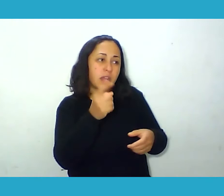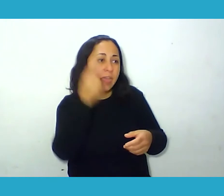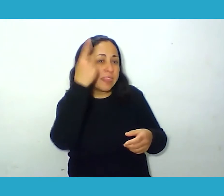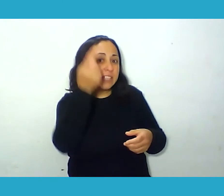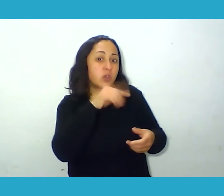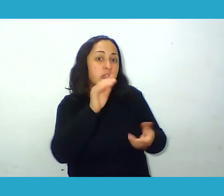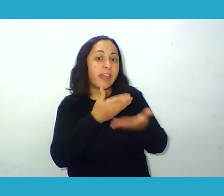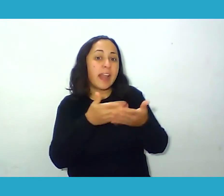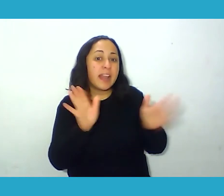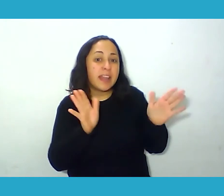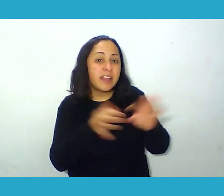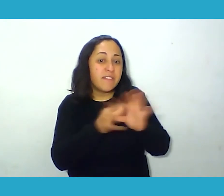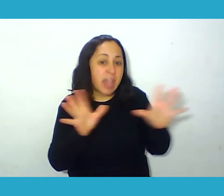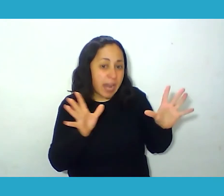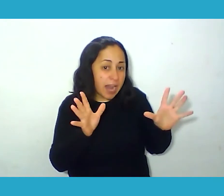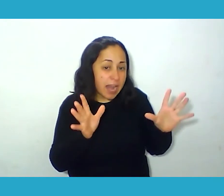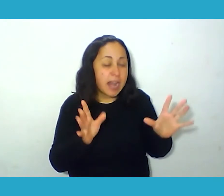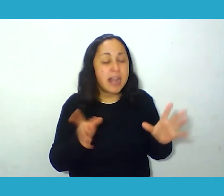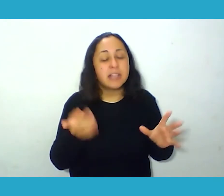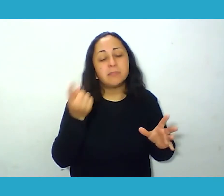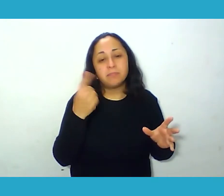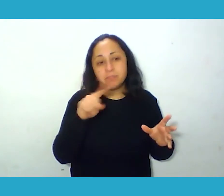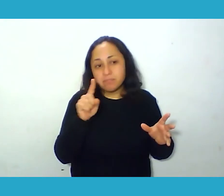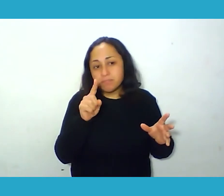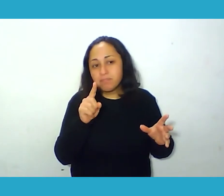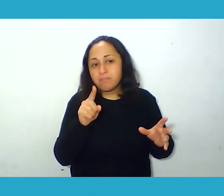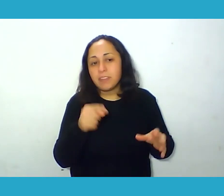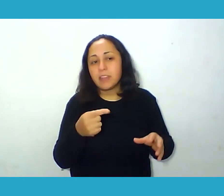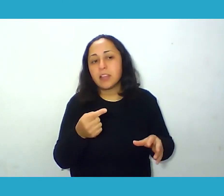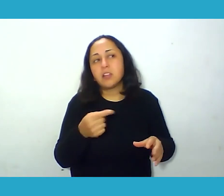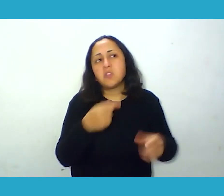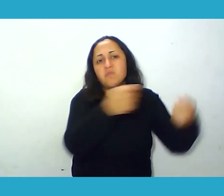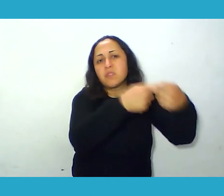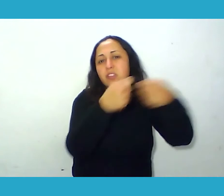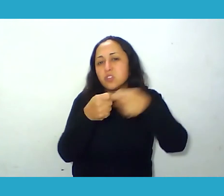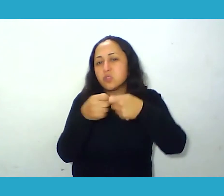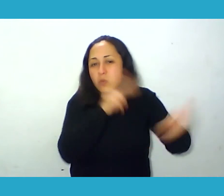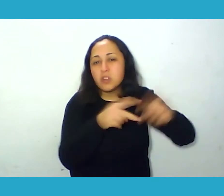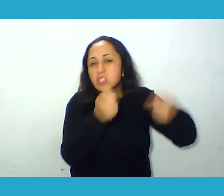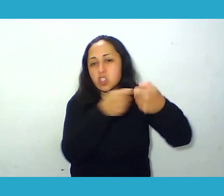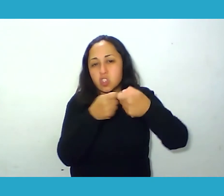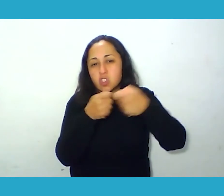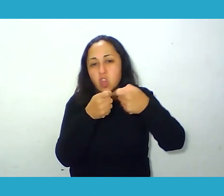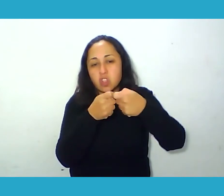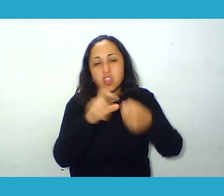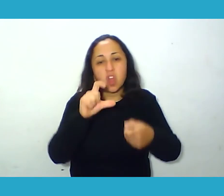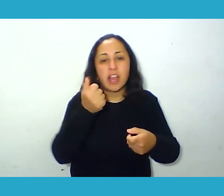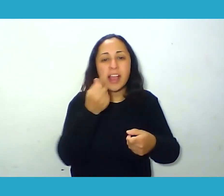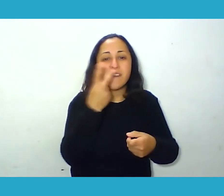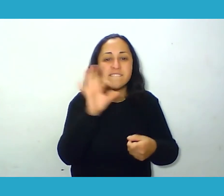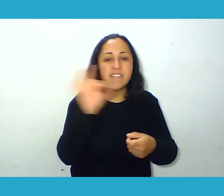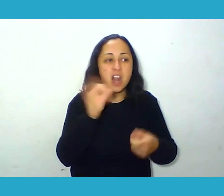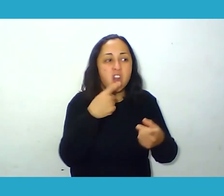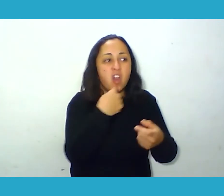definirán liberales y se sumaron a la Fundación Mediterránea y decían a sus socios, Astor y Cavallo,